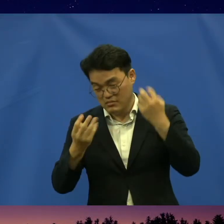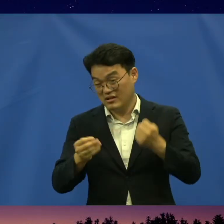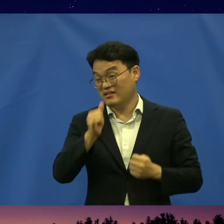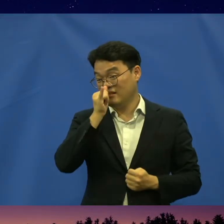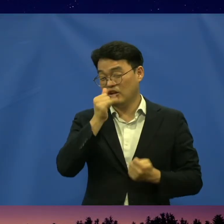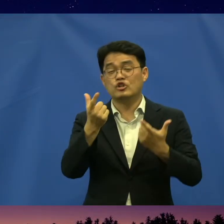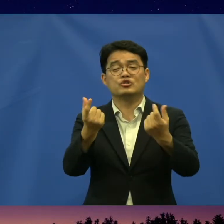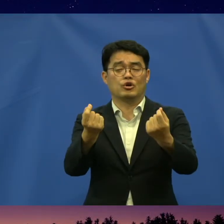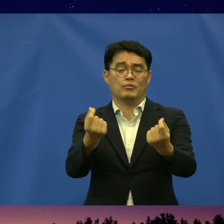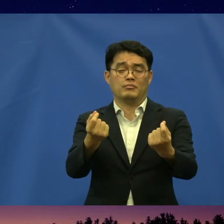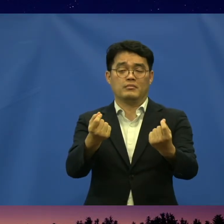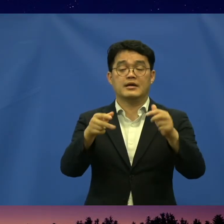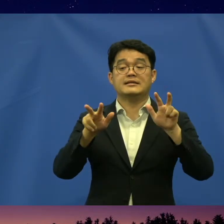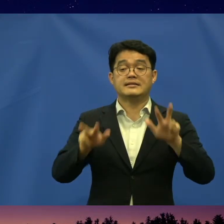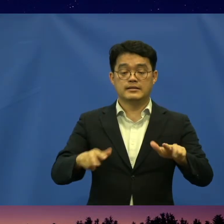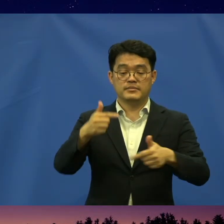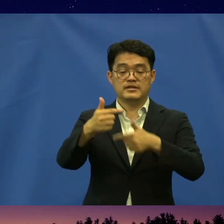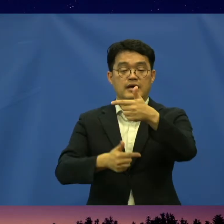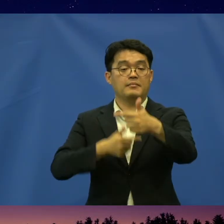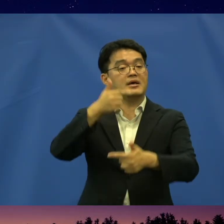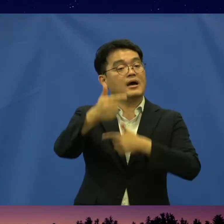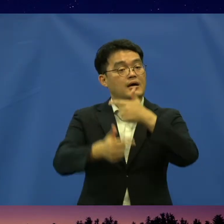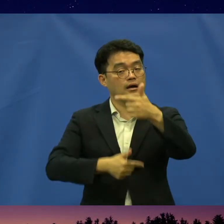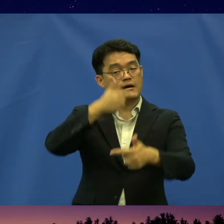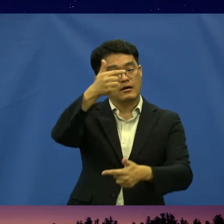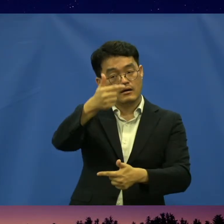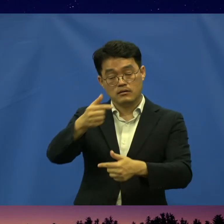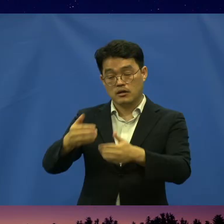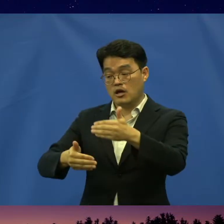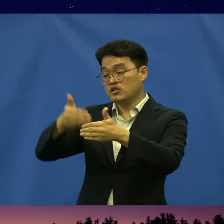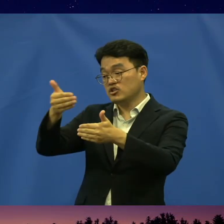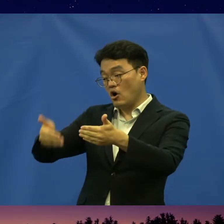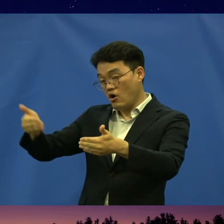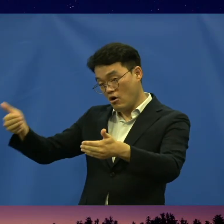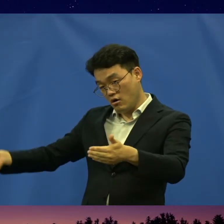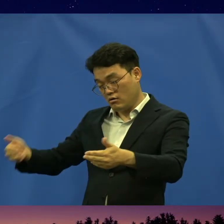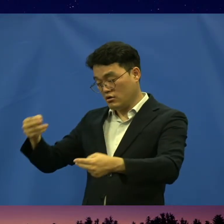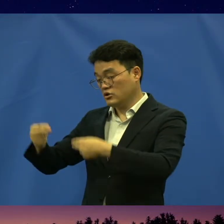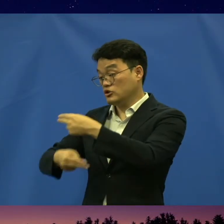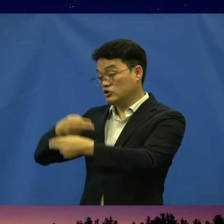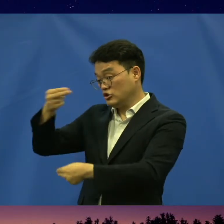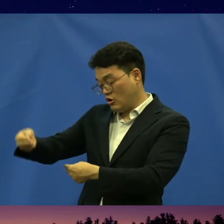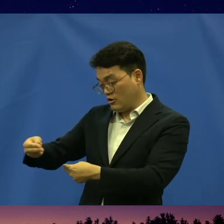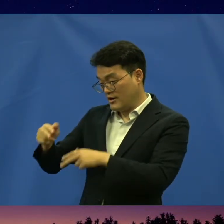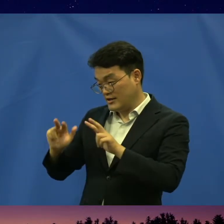완수해가는 그 과정. 오늘 이 본문은 이제 그게 완성하는